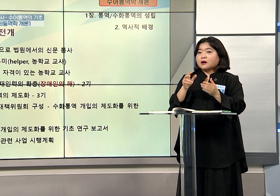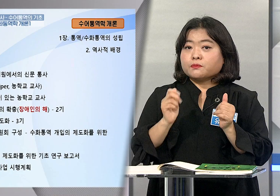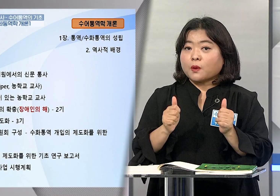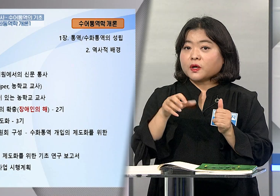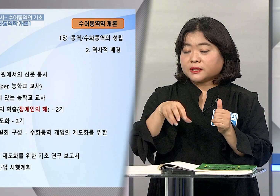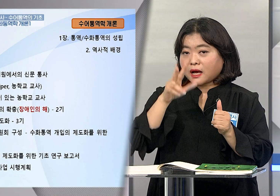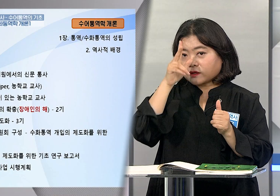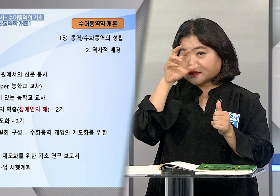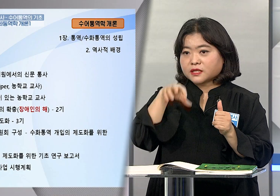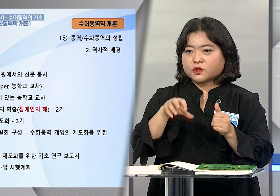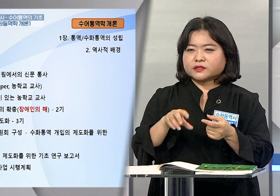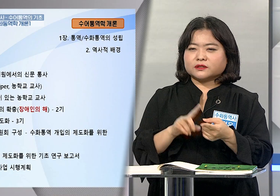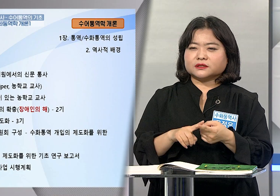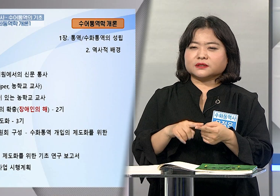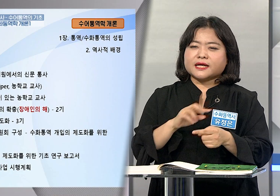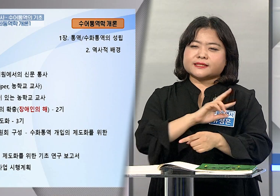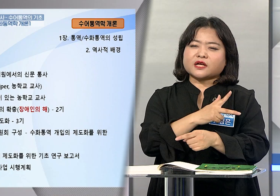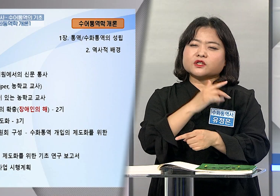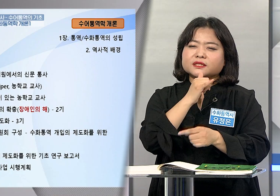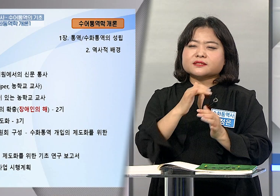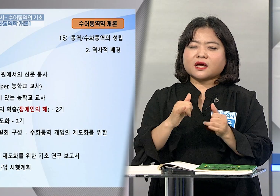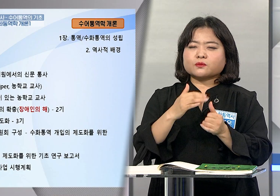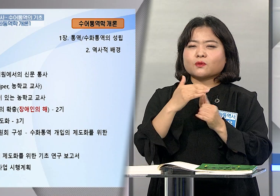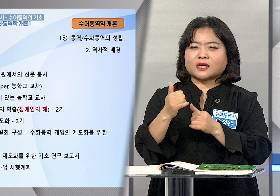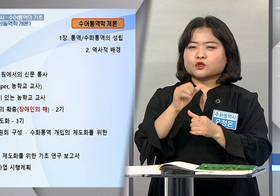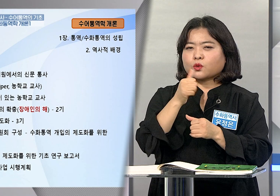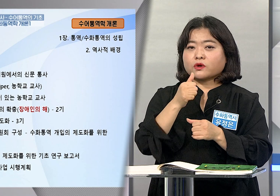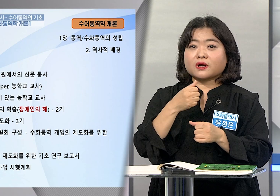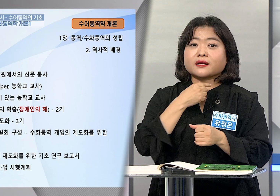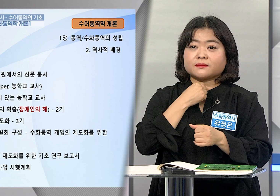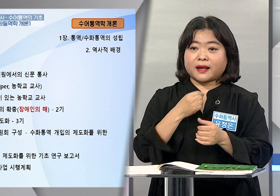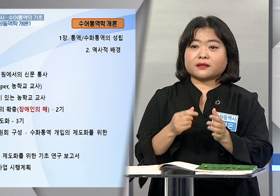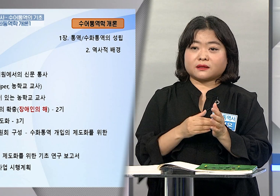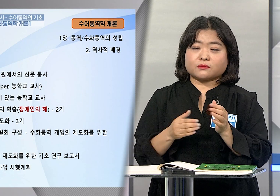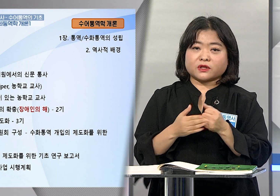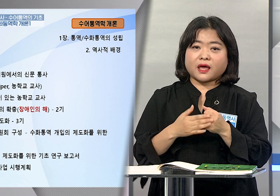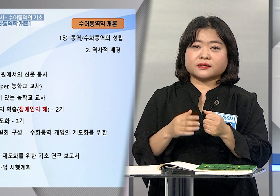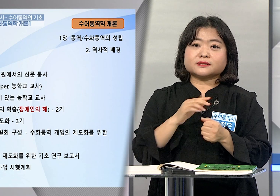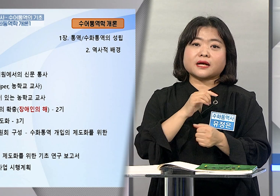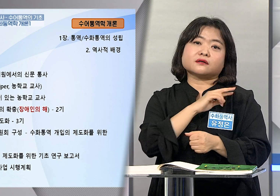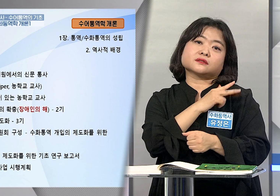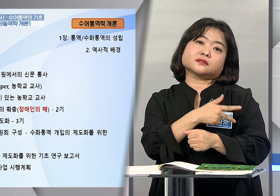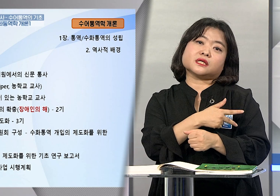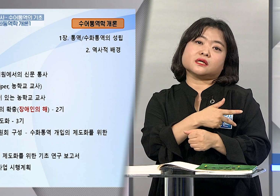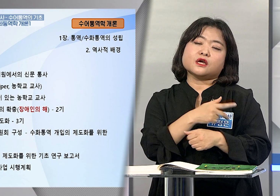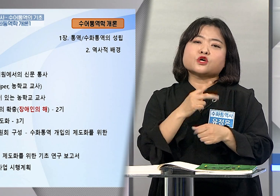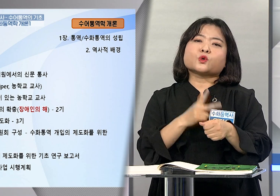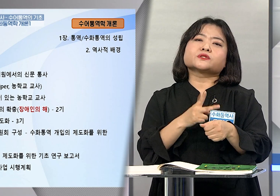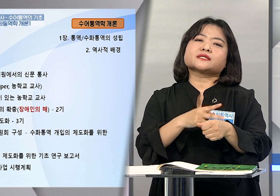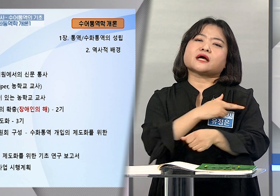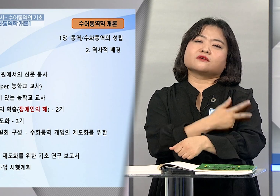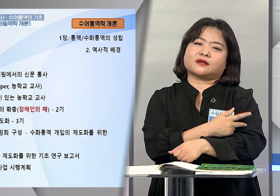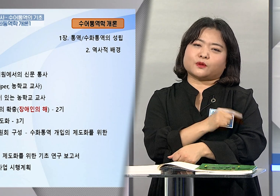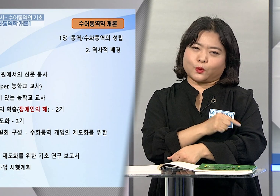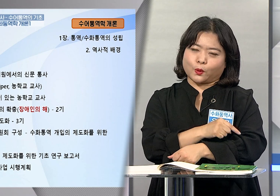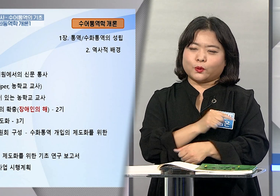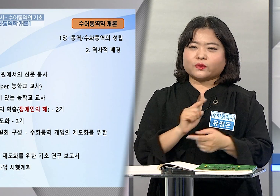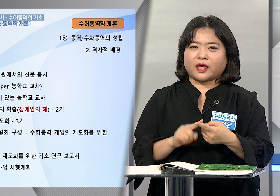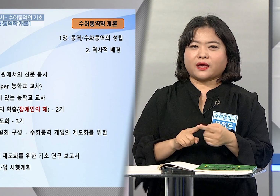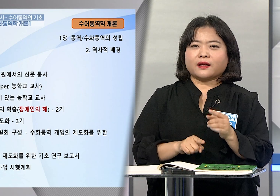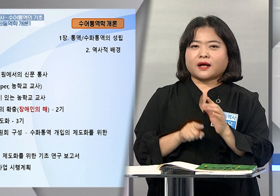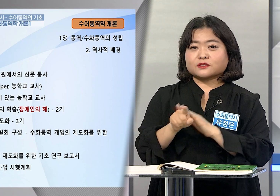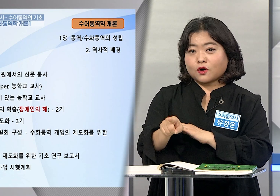법원이나 경찰서에서는 자격 있는 사람이 와서 통역을 하기를 바랬기 때문에 그 자격이 교사